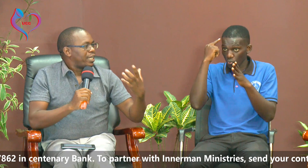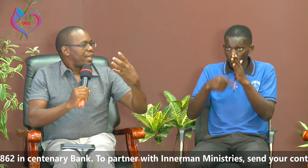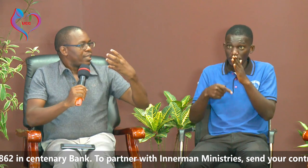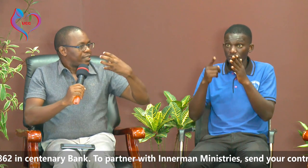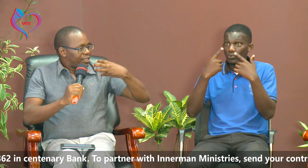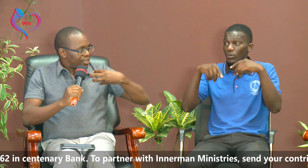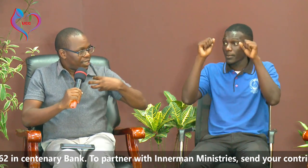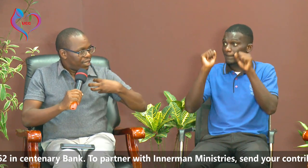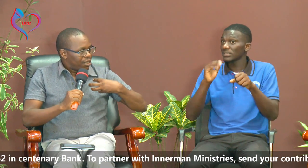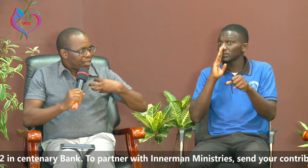yasigala nga yakisigaza